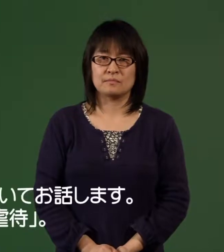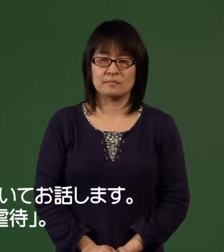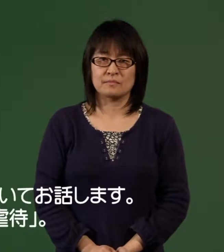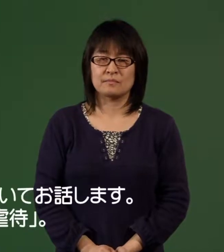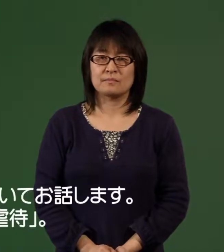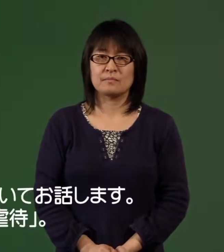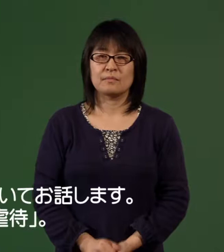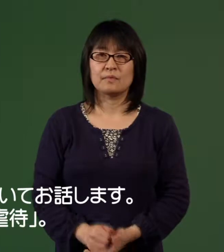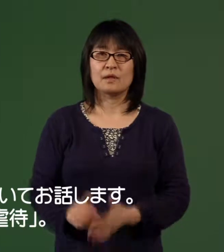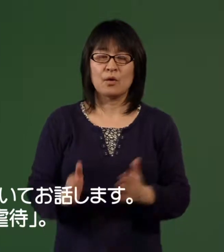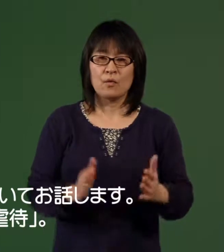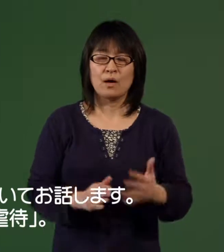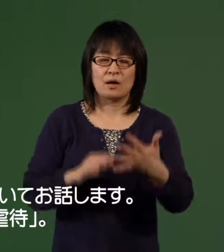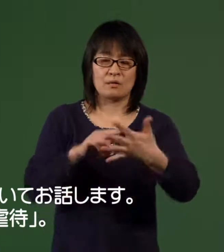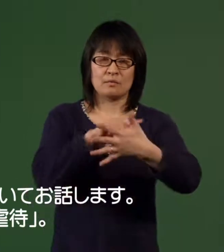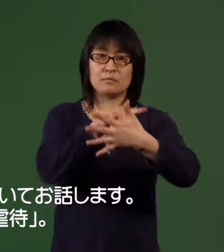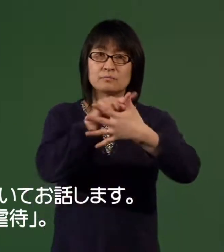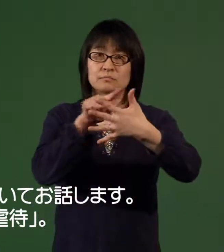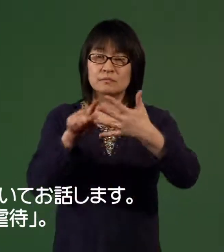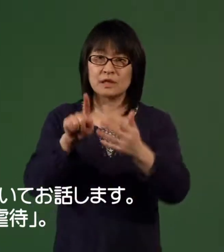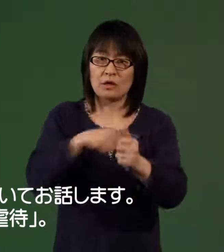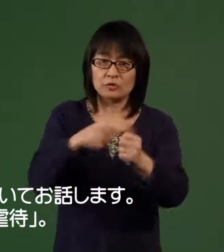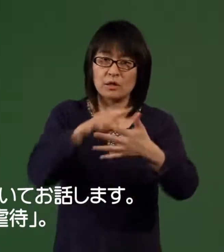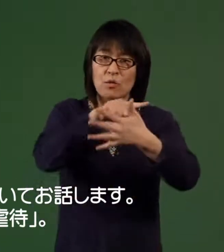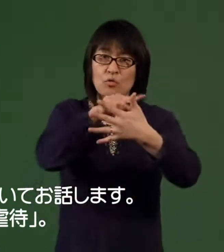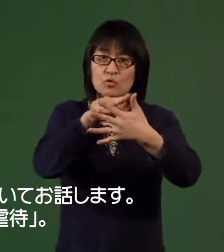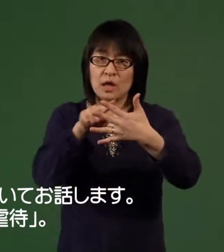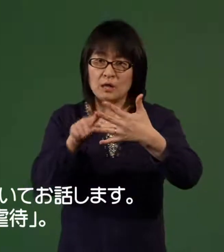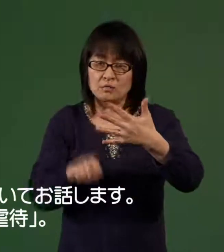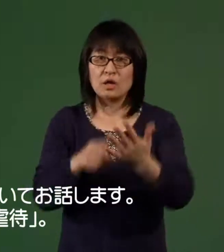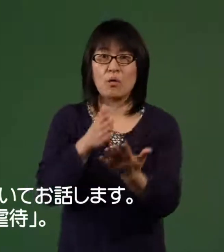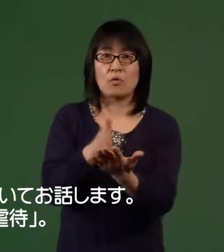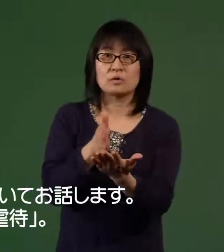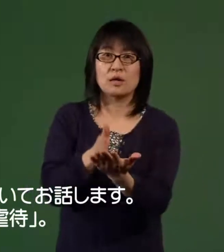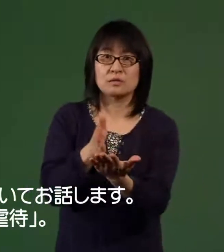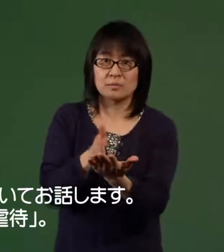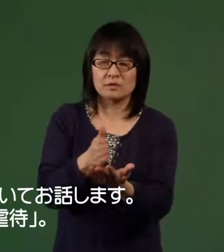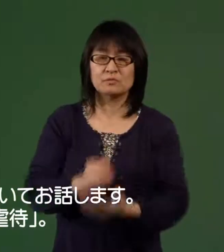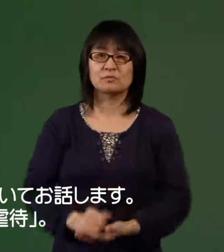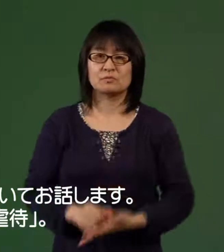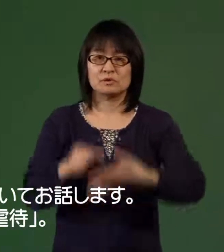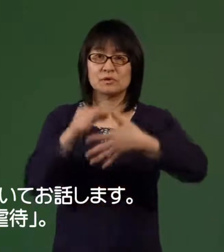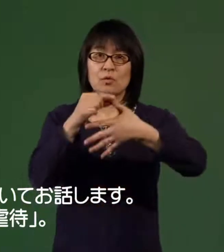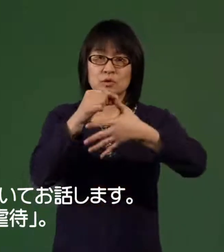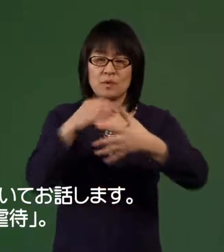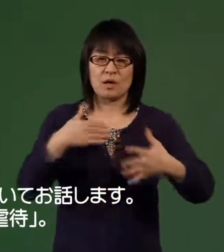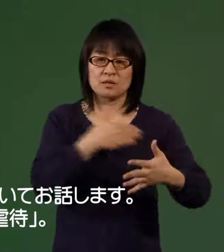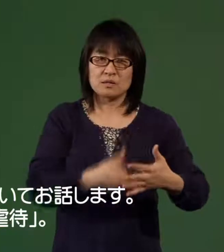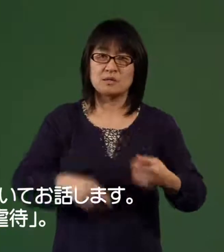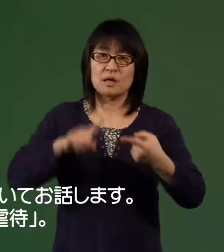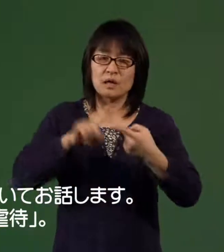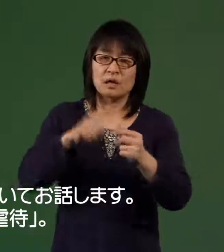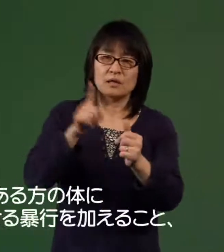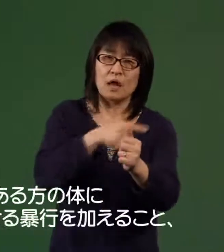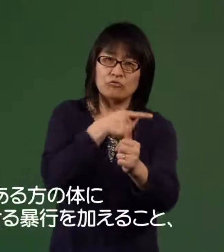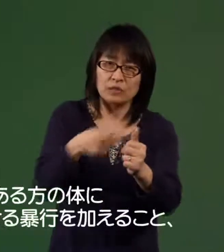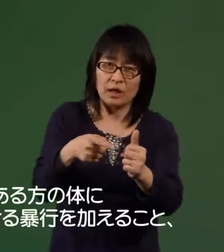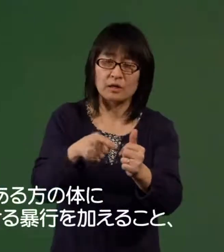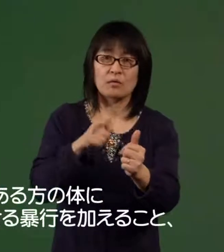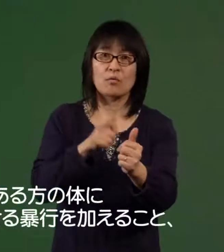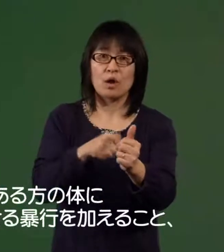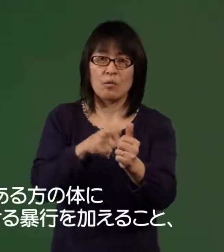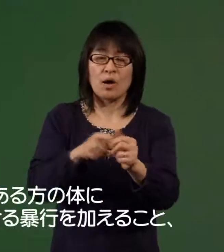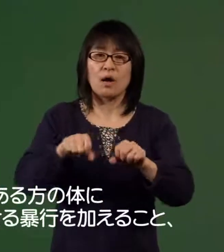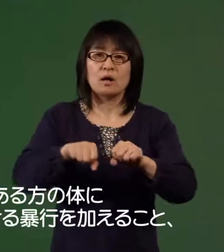それでは虐待の具類型についてお話しいたします一つ目は進退的虐待これ